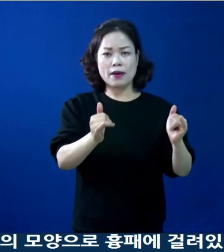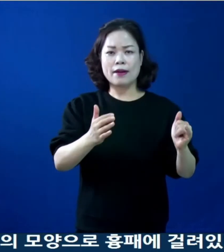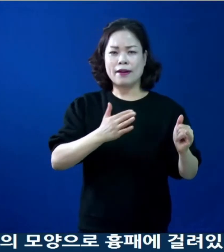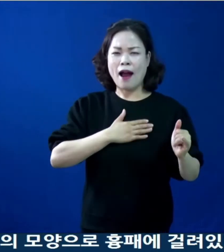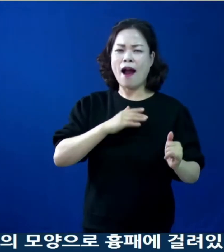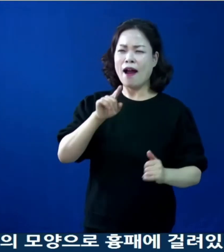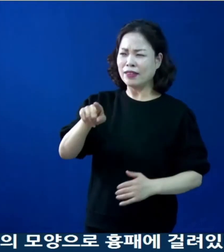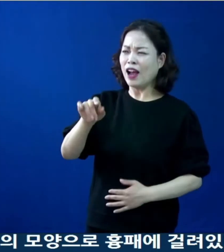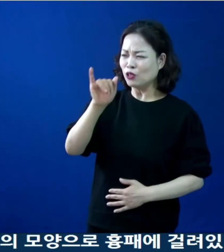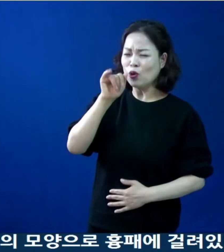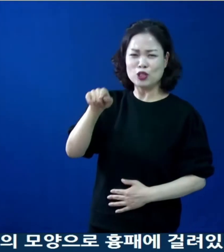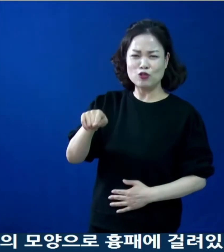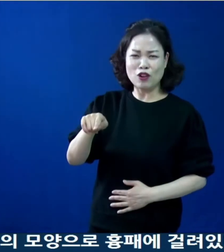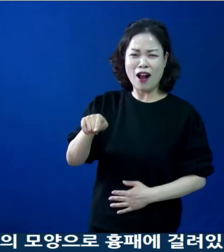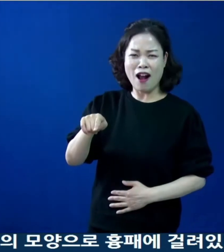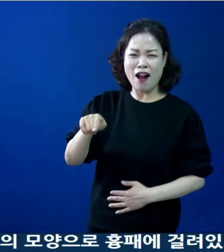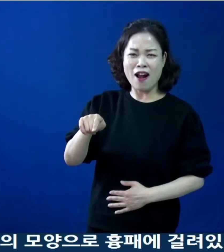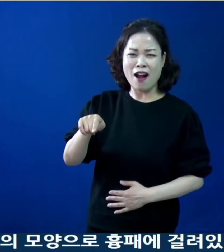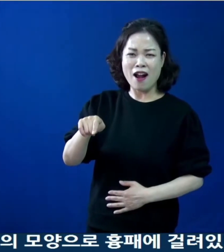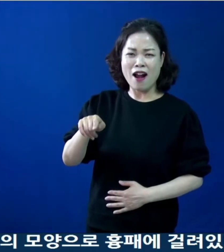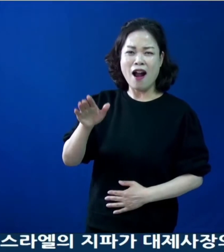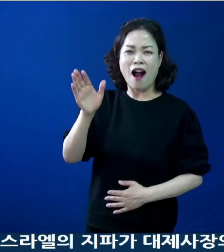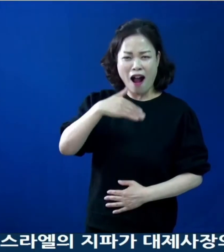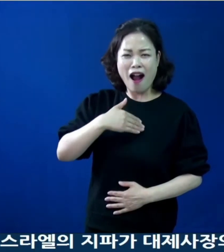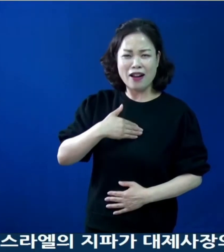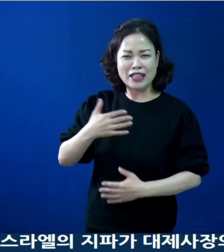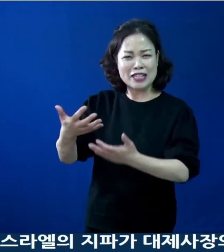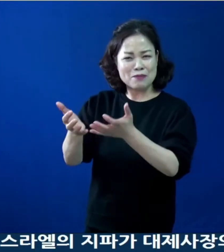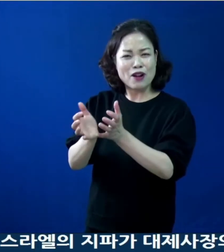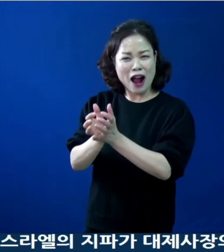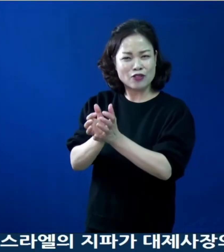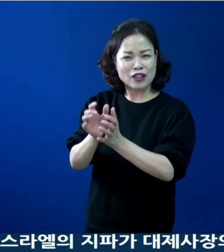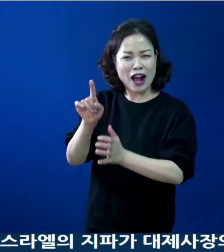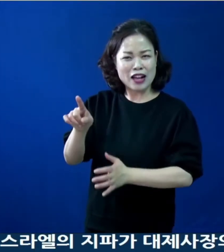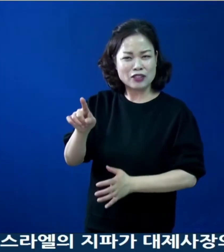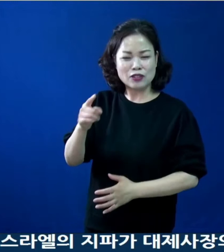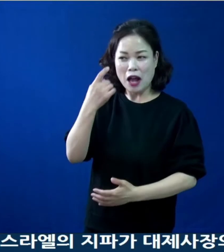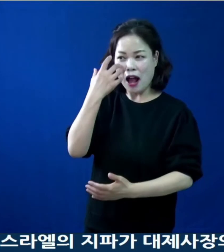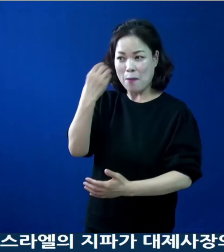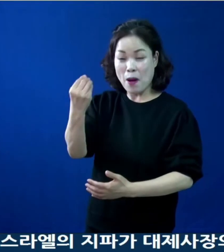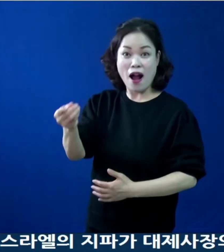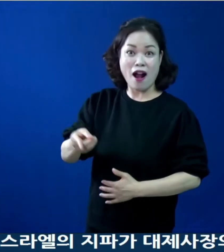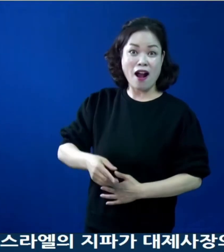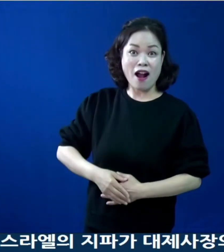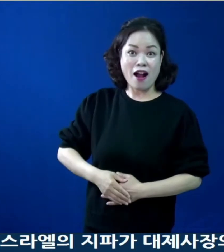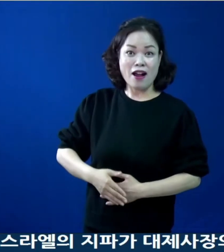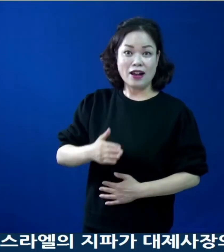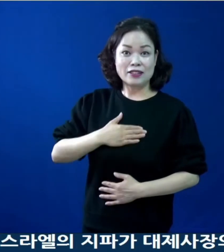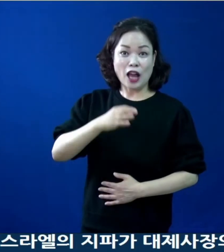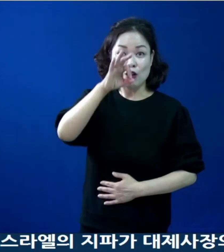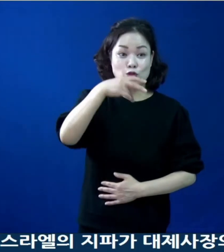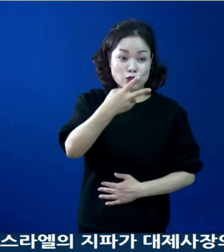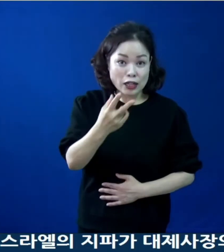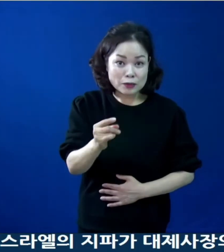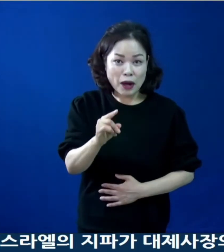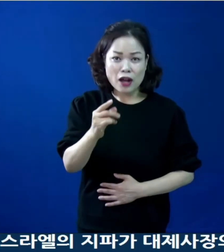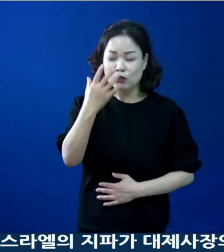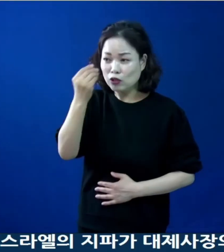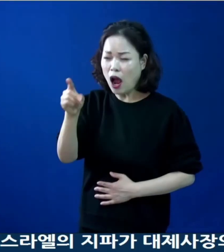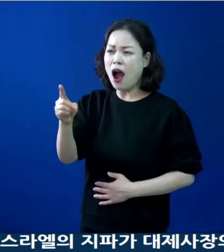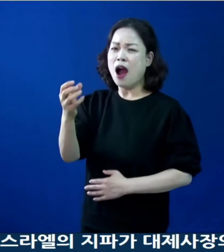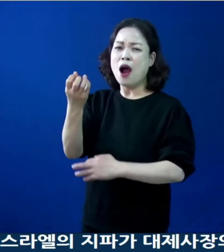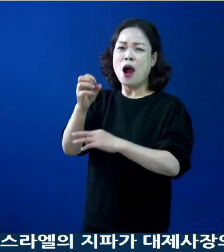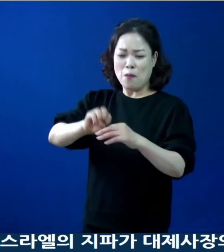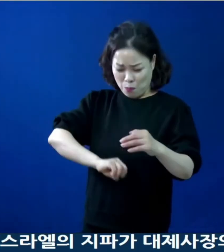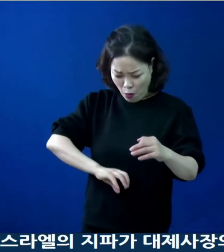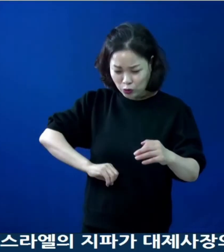저기 있구나, 이걸 발견하는 겁니다. 내 지파가 저기 있구나라고 발견하는 겁니다. 만약에 내가 유다 지파라면 유다 지파 보석이 저기